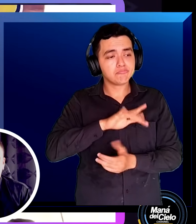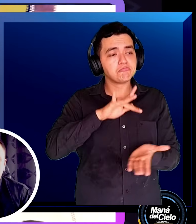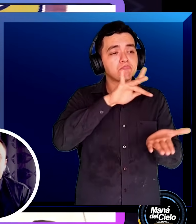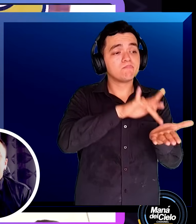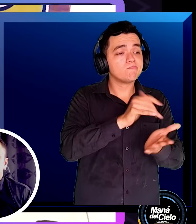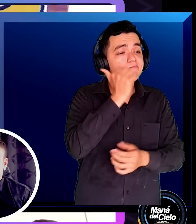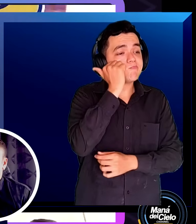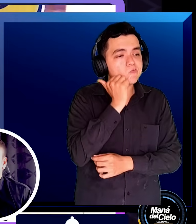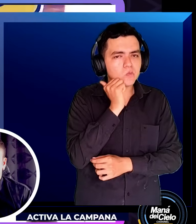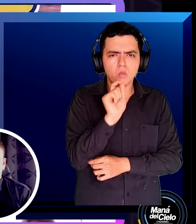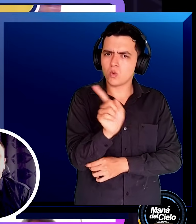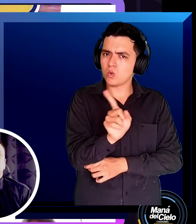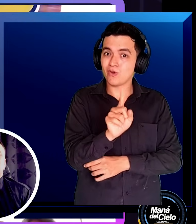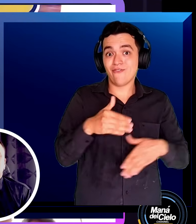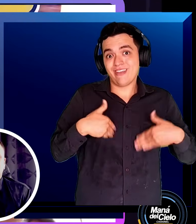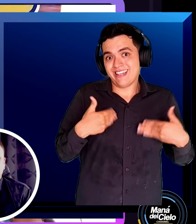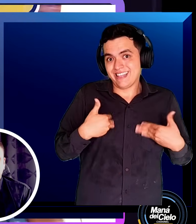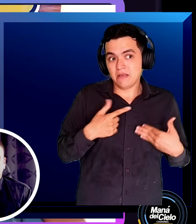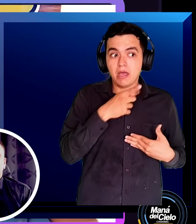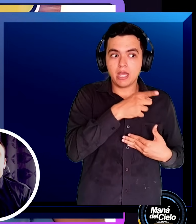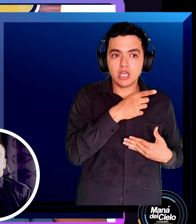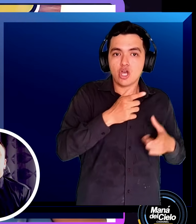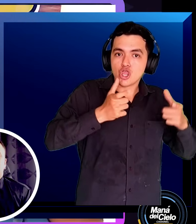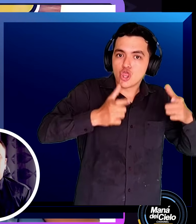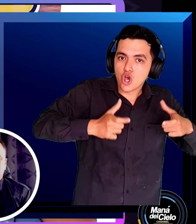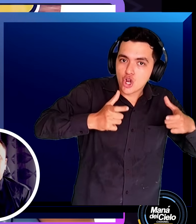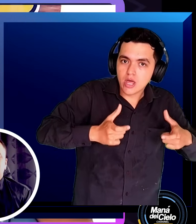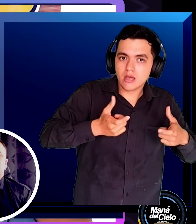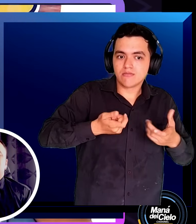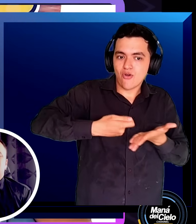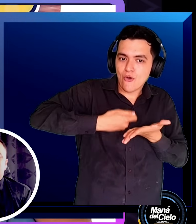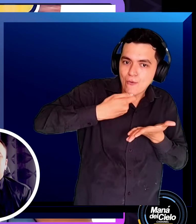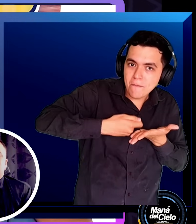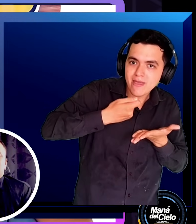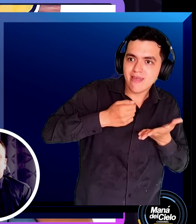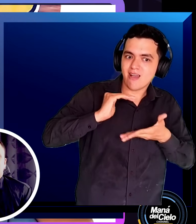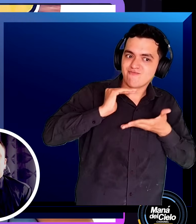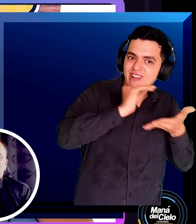vuestro corazón y no vuestros vestidos.